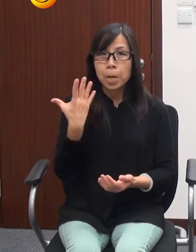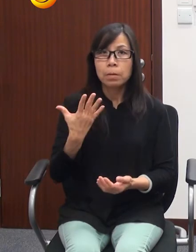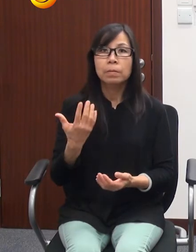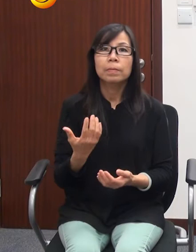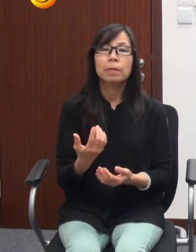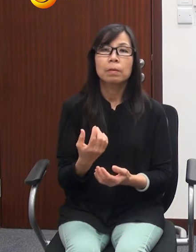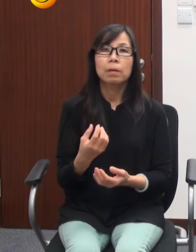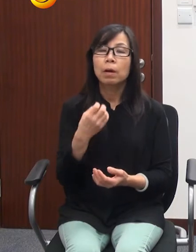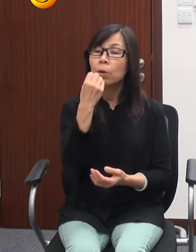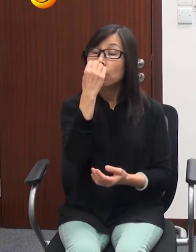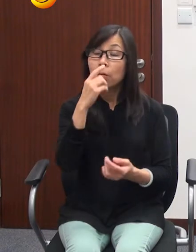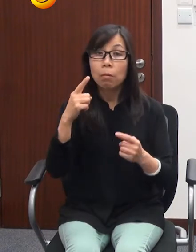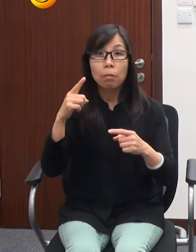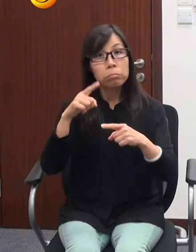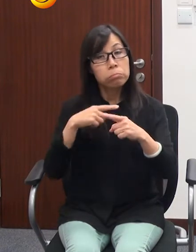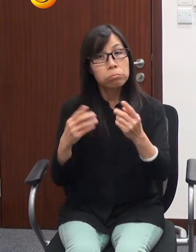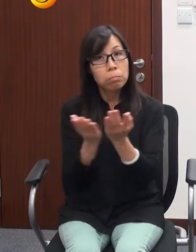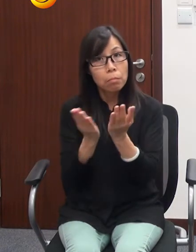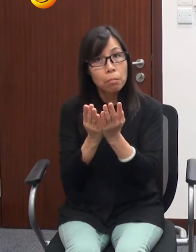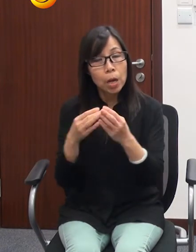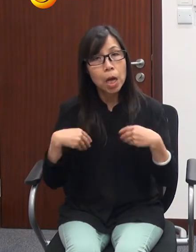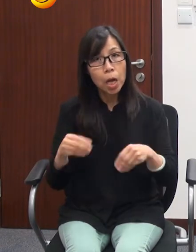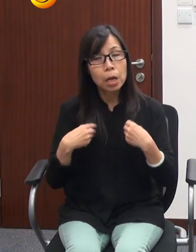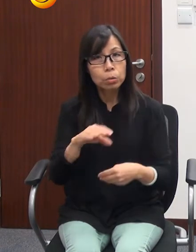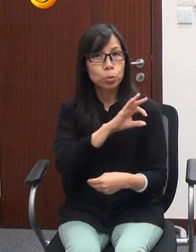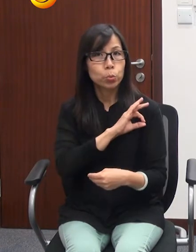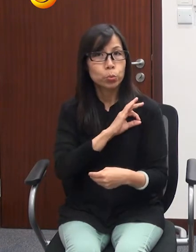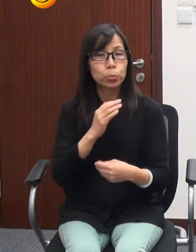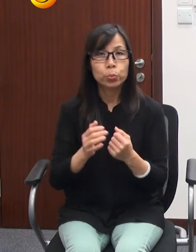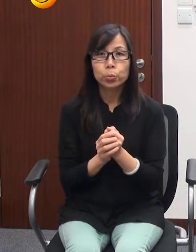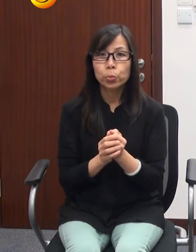生會真係要好慎重。即係當然我唔可以同佢做決定嗰陣， 都冇。